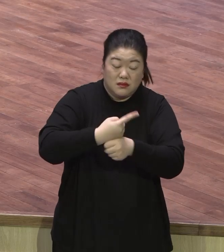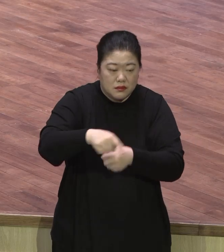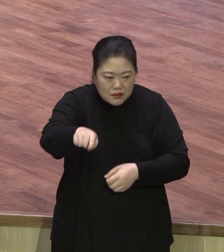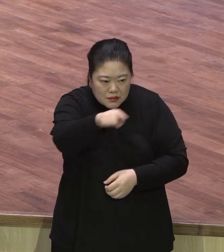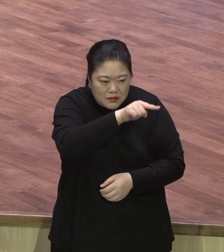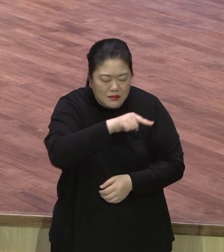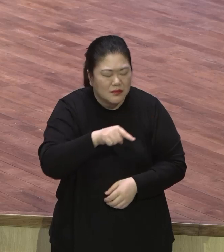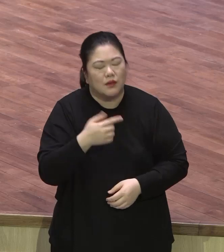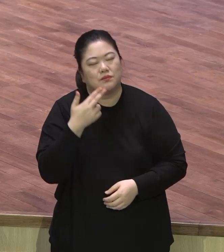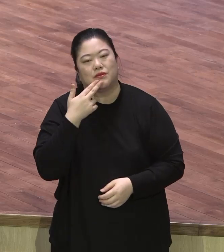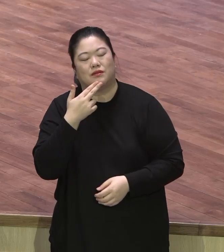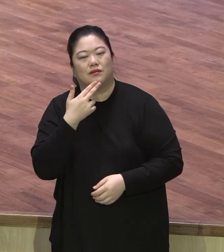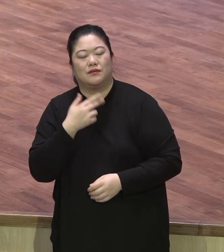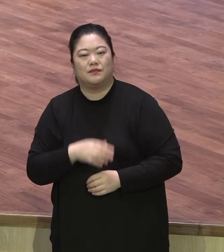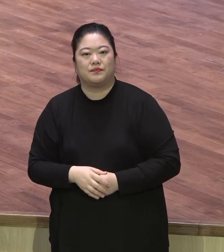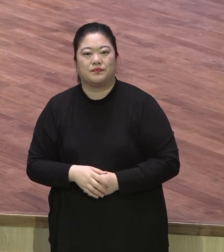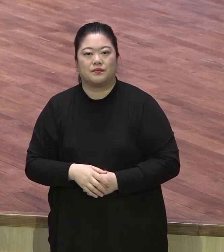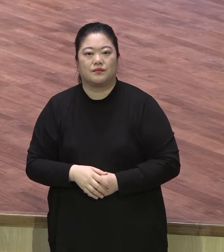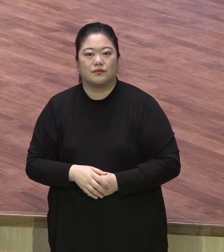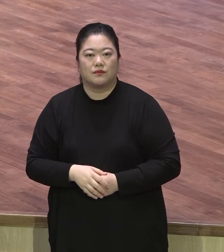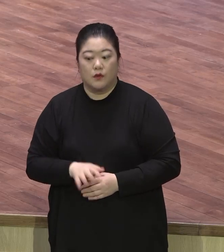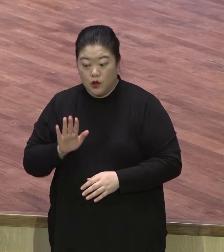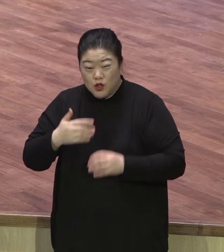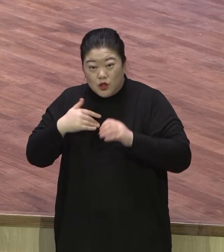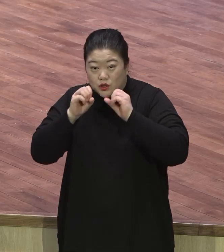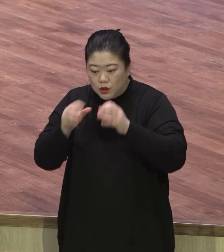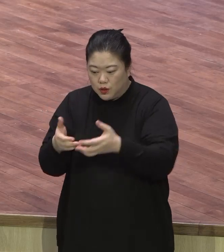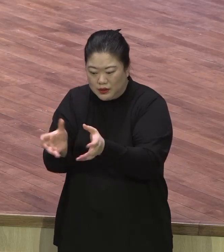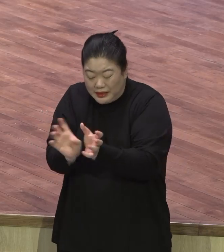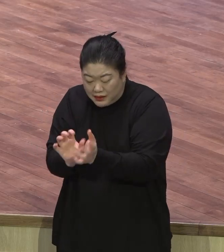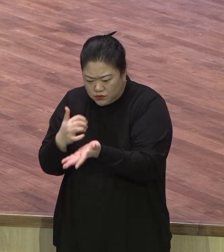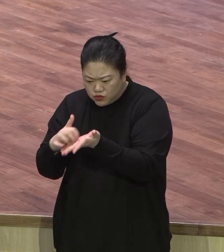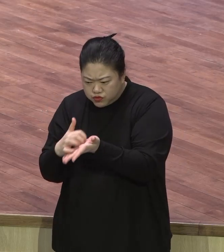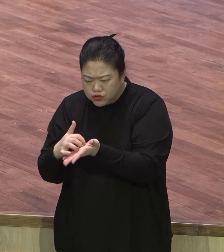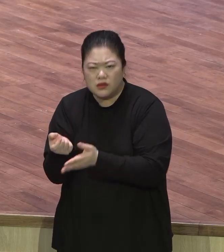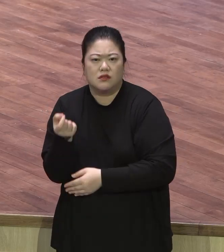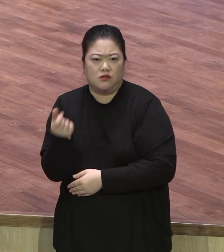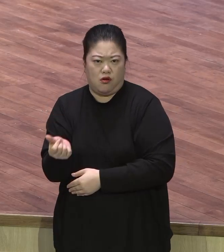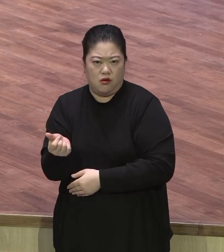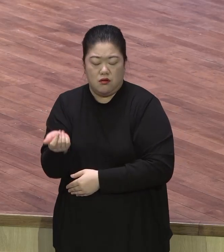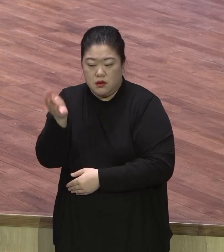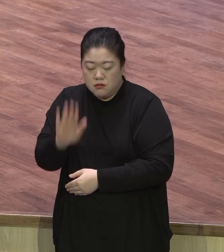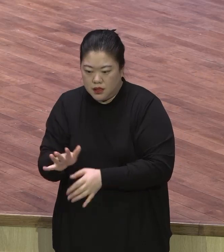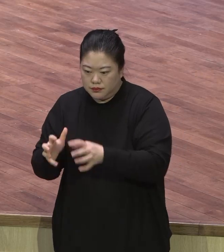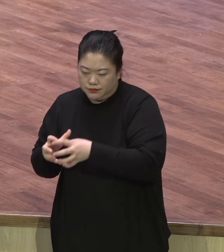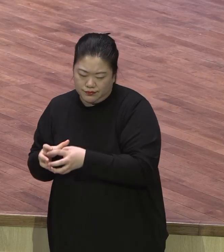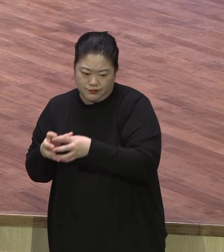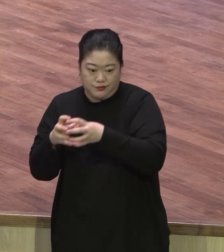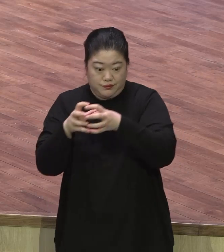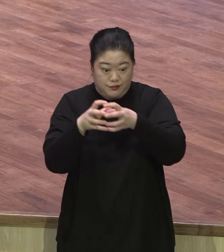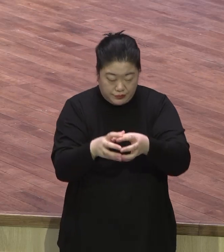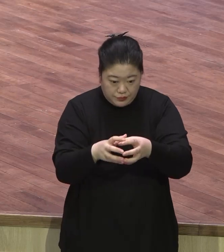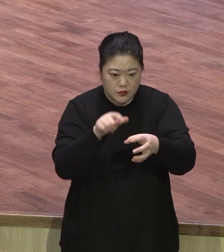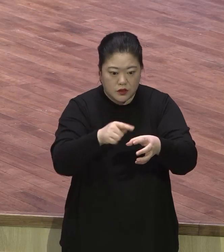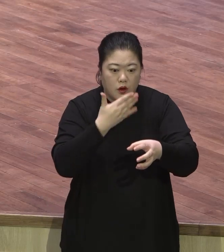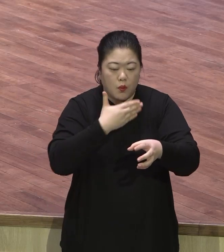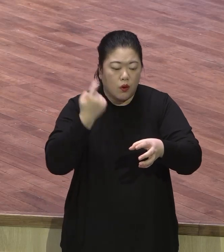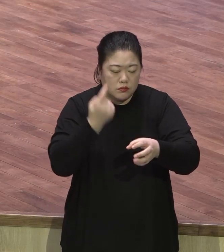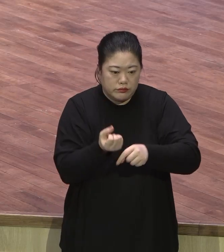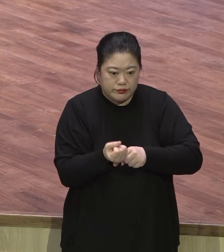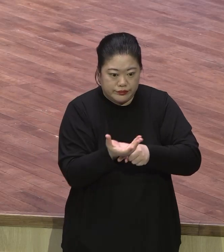그 적은 자가 적지만은 그 적은 자가 철을 잃고 약한 자가 강굴일 것이라 나의 요가 때가 되면 속히 이루니라